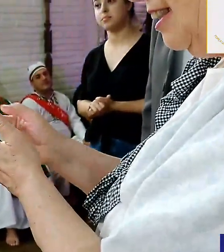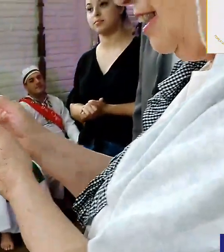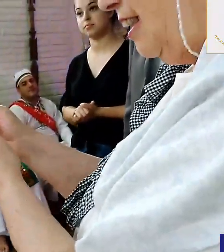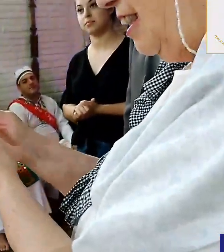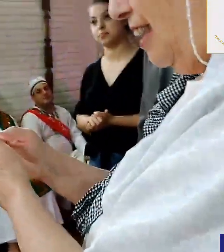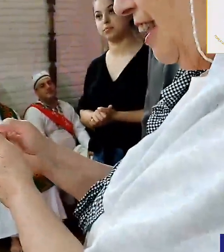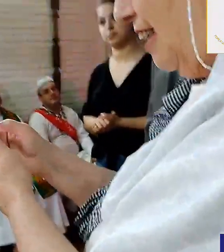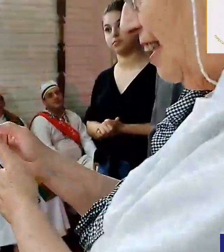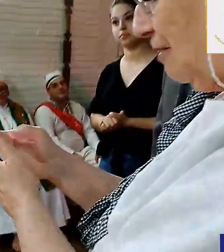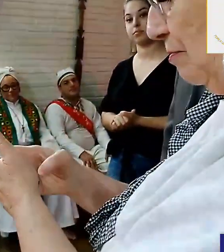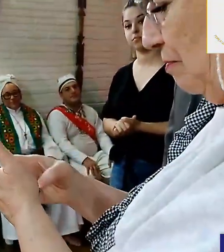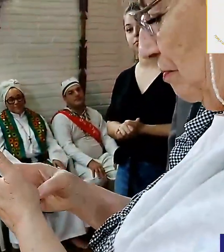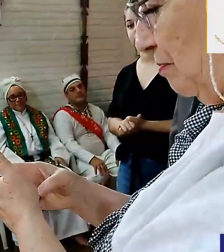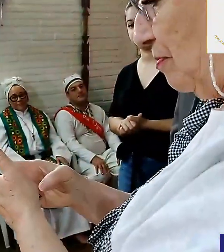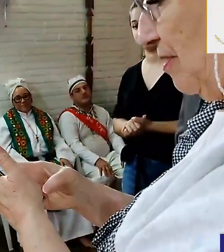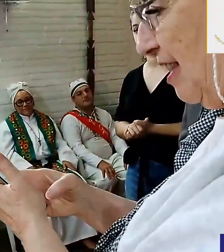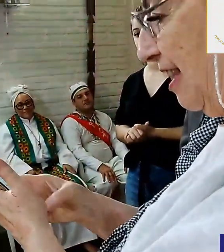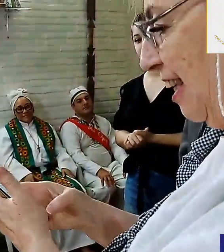batizanda.